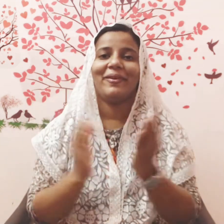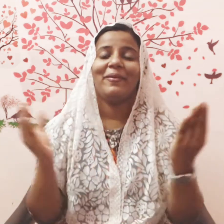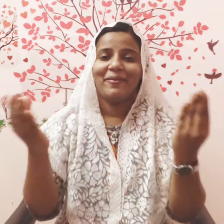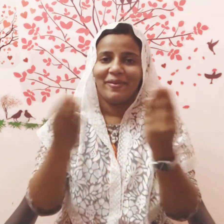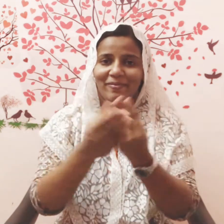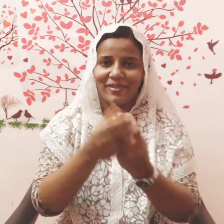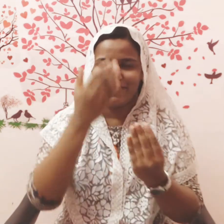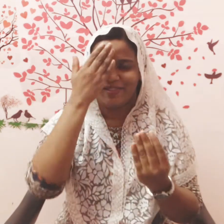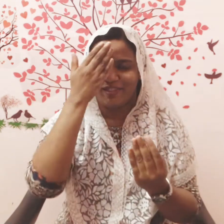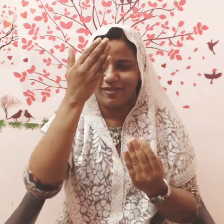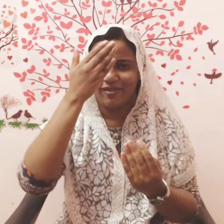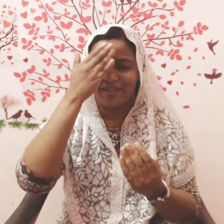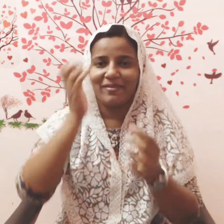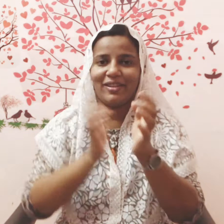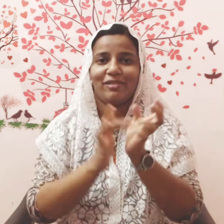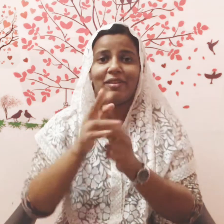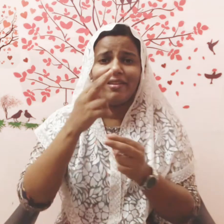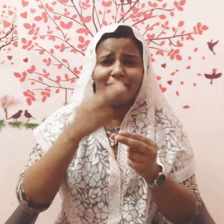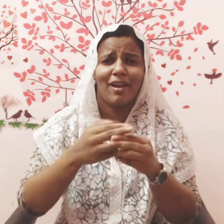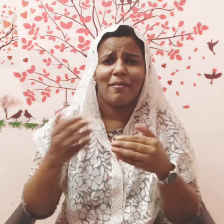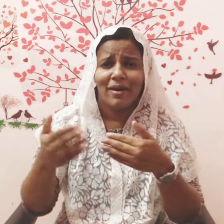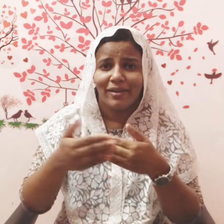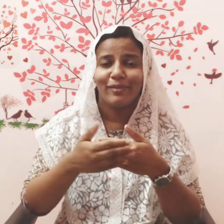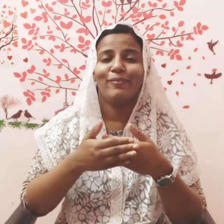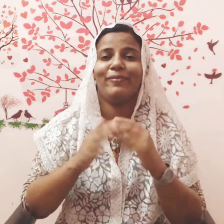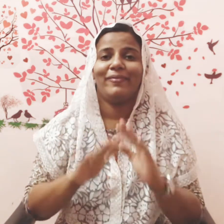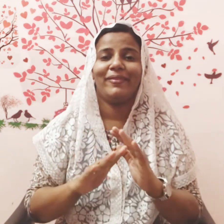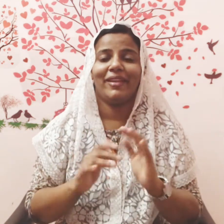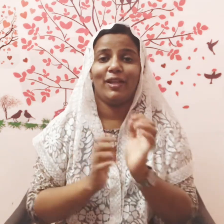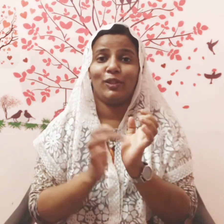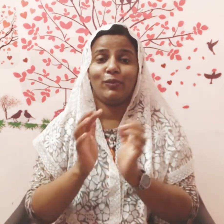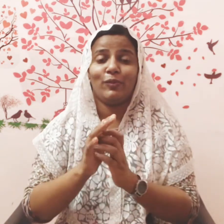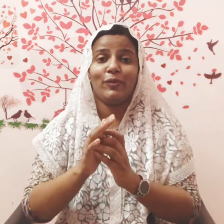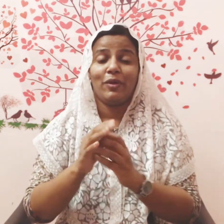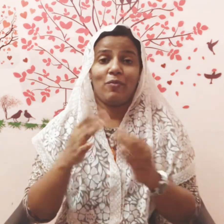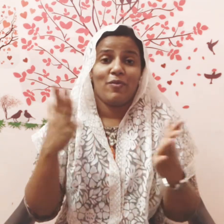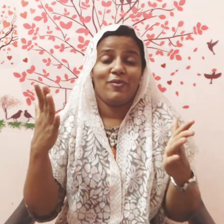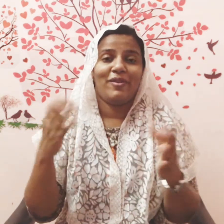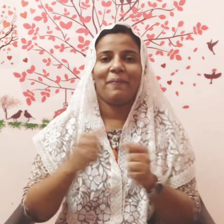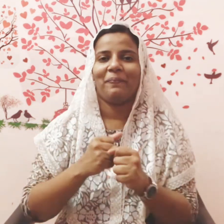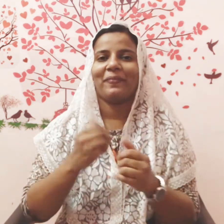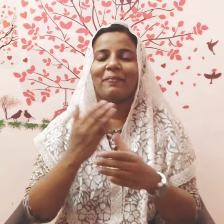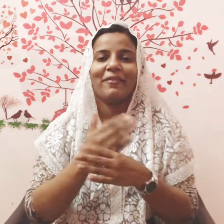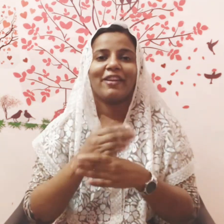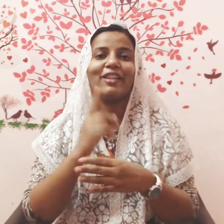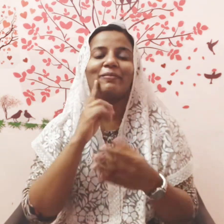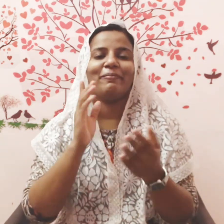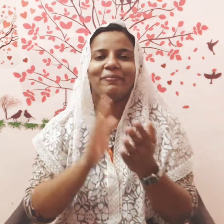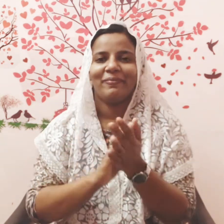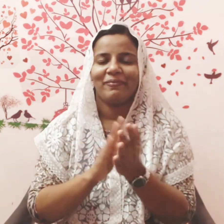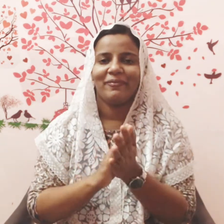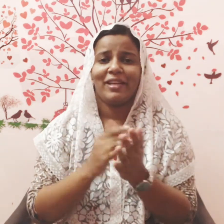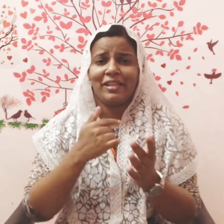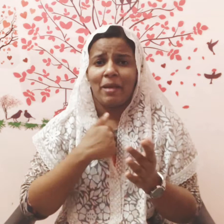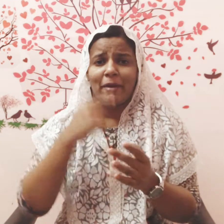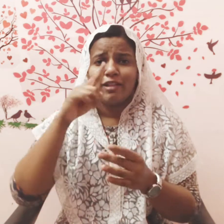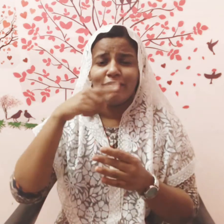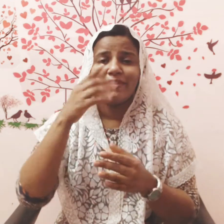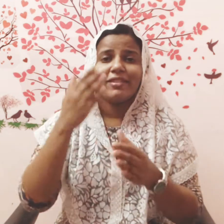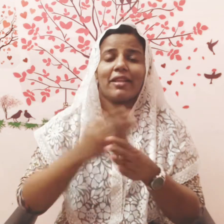കഥാവെ, ഞങ്ങൾ ഒരുമിച്ച് അങ്ങേക്ക് സ്തോത്രം ചെയ്യുക. അങ്ങയുടെ നാമം അടുത്തിരിക്കുന്നു. ആമേൻ. ഞങ്ങൾ അങ്ങയുടെ അതിശയ പ്രവൃത്തികളെ ഘോഷിക്കുന്നു. അങ്ങ് ഞങ്ങളുടെ ജീവിതത്തിൽ